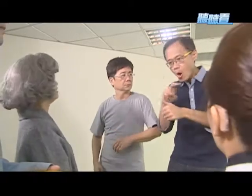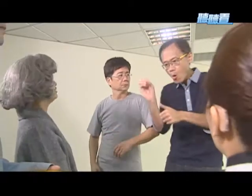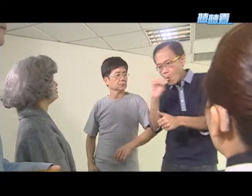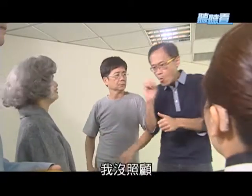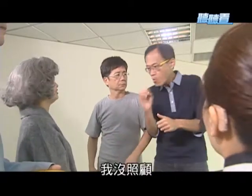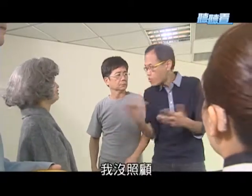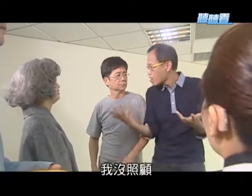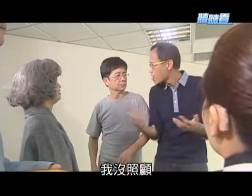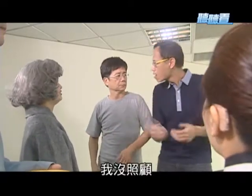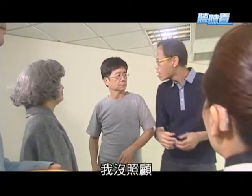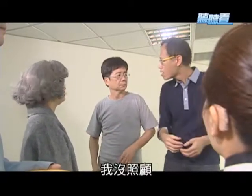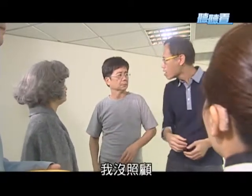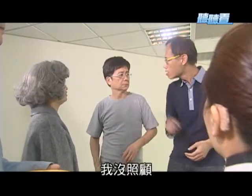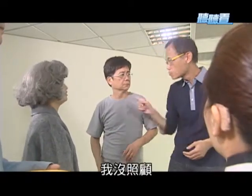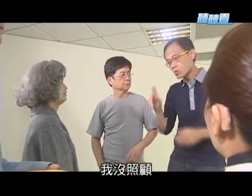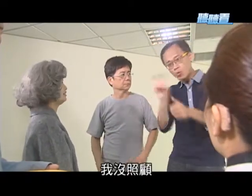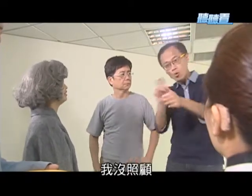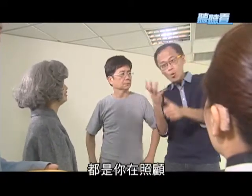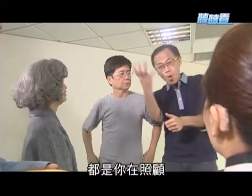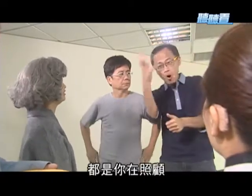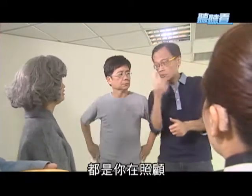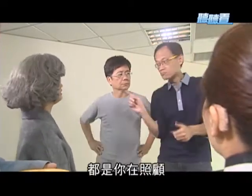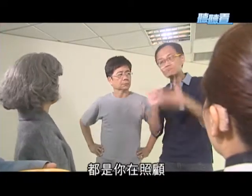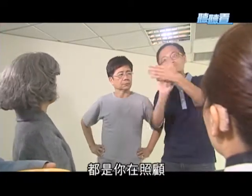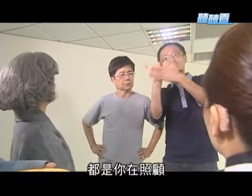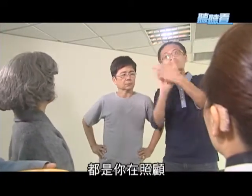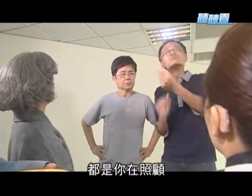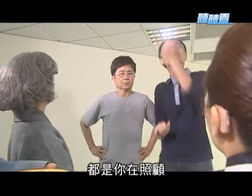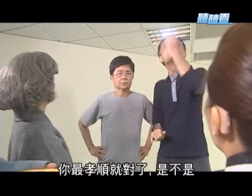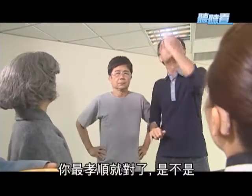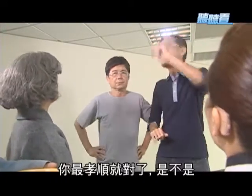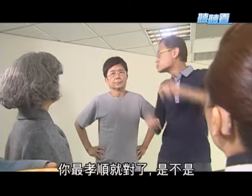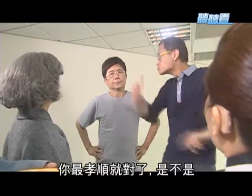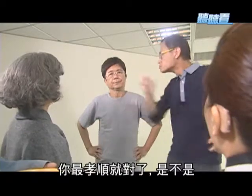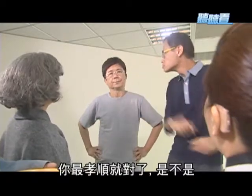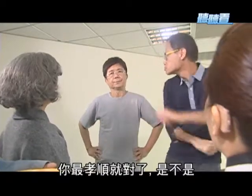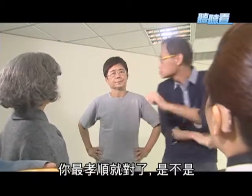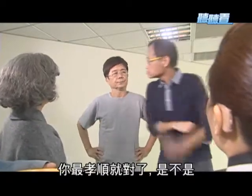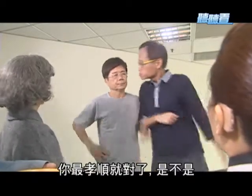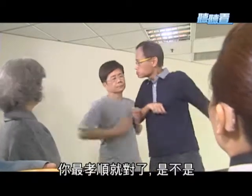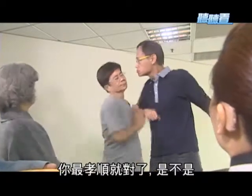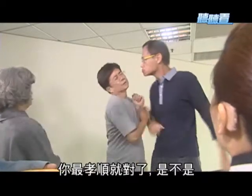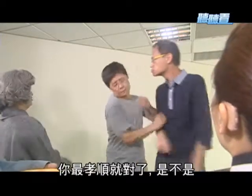我没照顾，都是你在照顾，你最孝顺就对了啊，是不是？